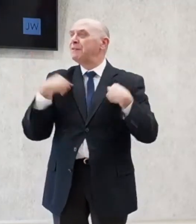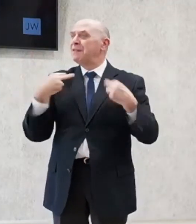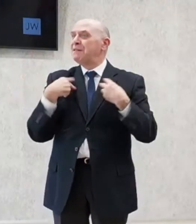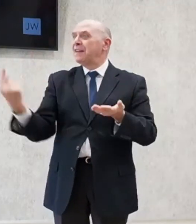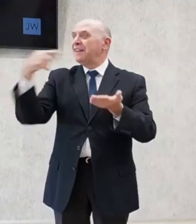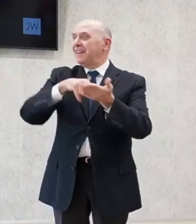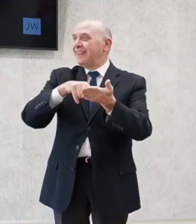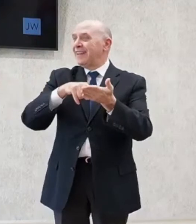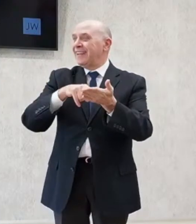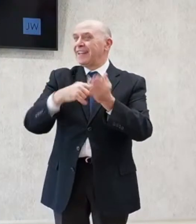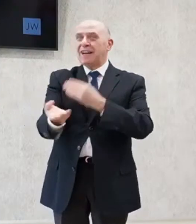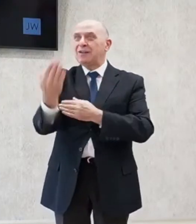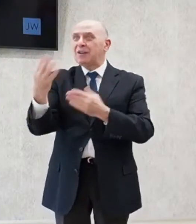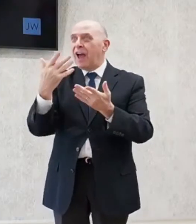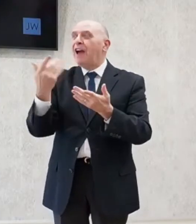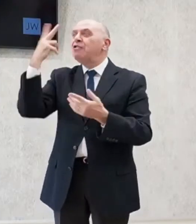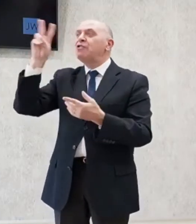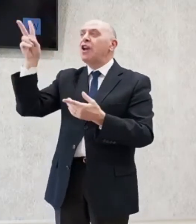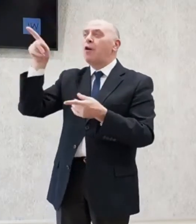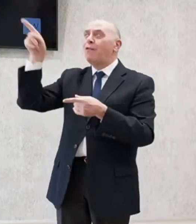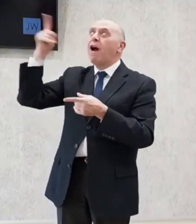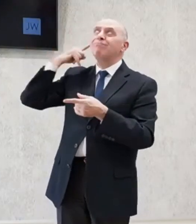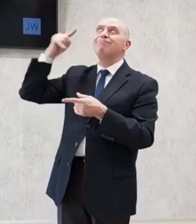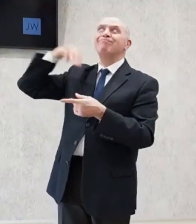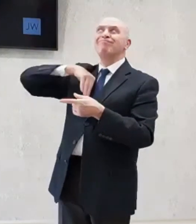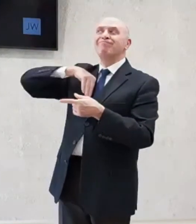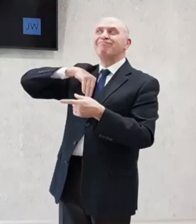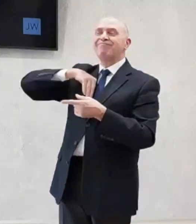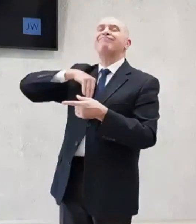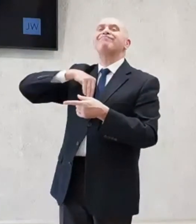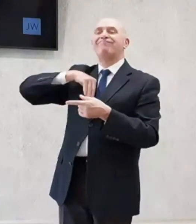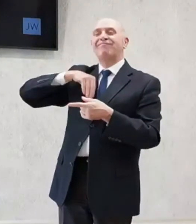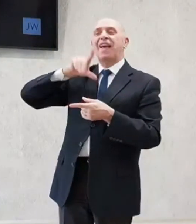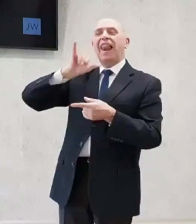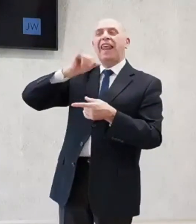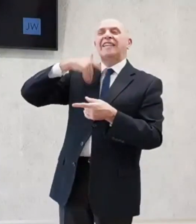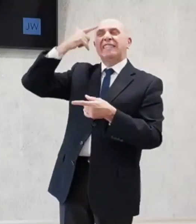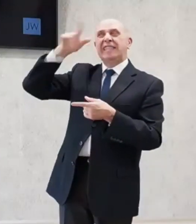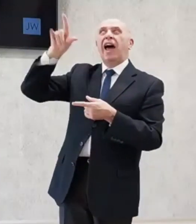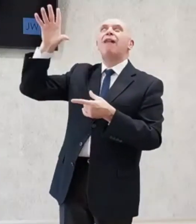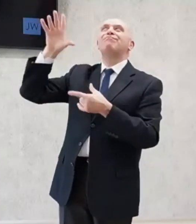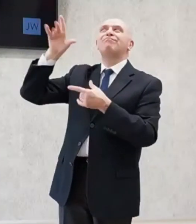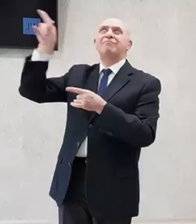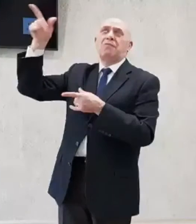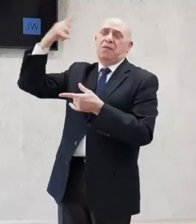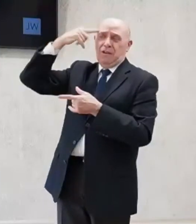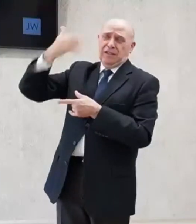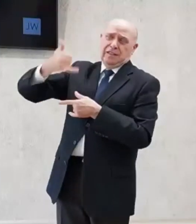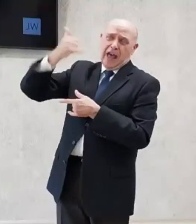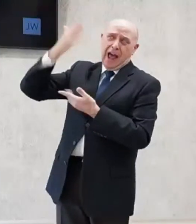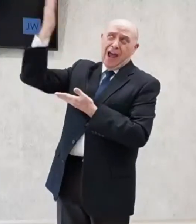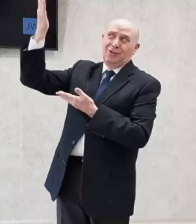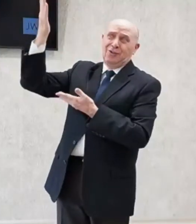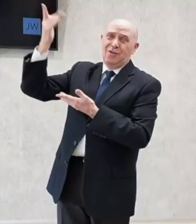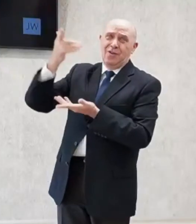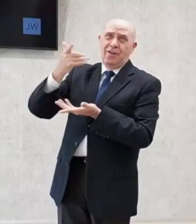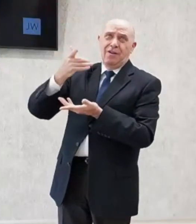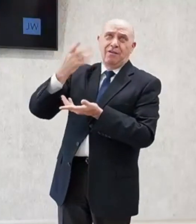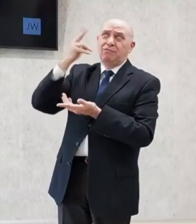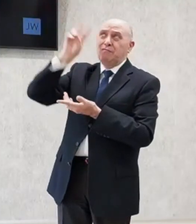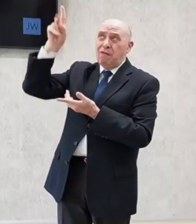imparato a conoscere il nostro creatore geo e Dio attraverso lo studio come un disagio come un Dio giusto